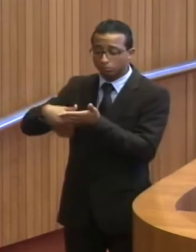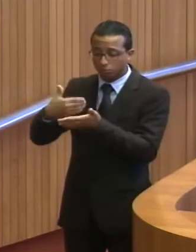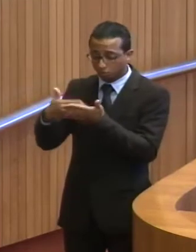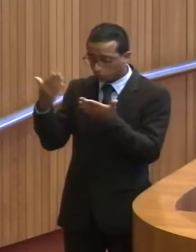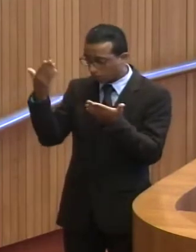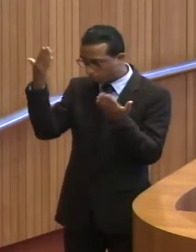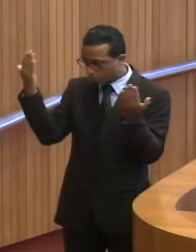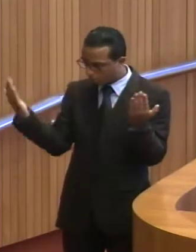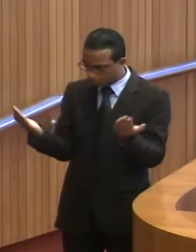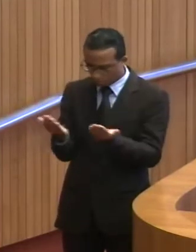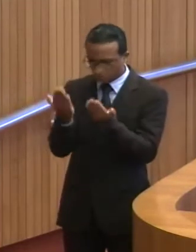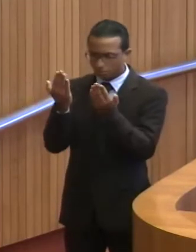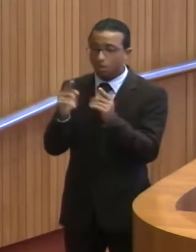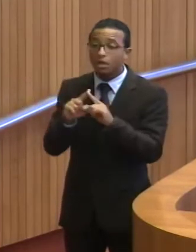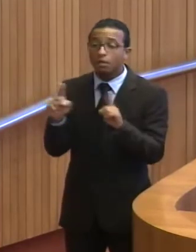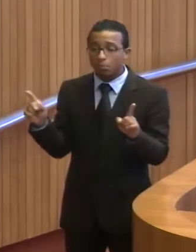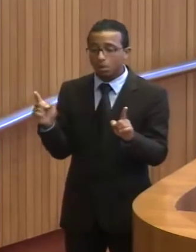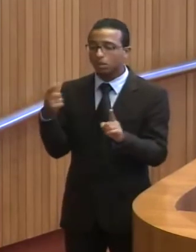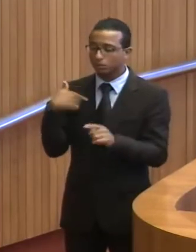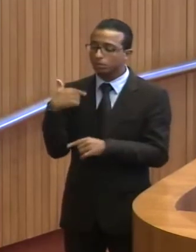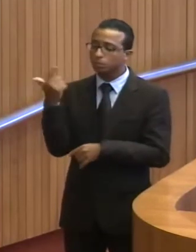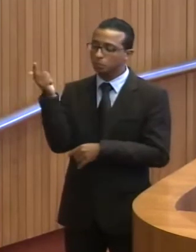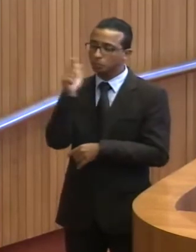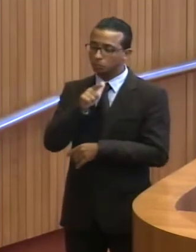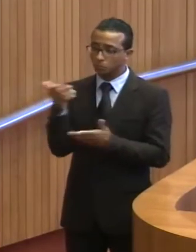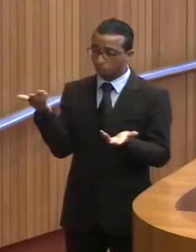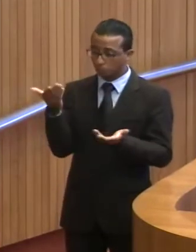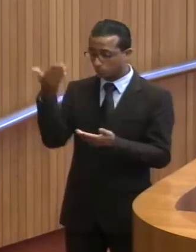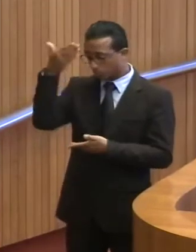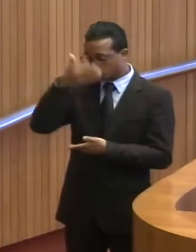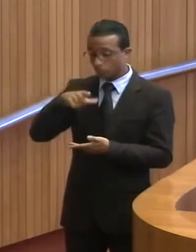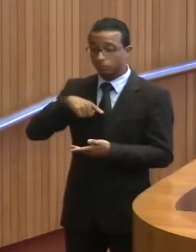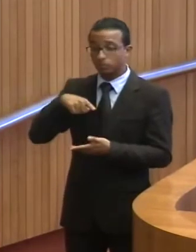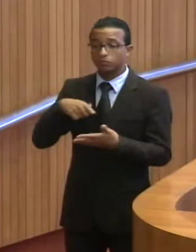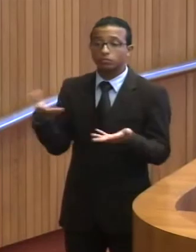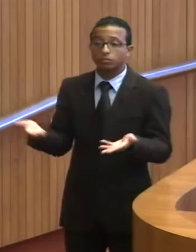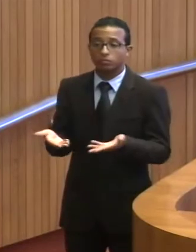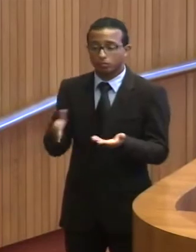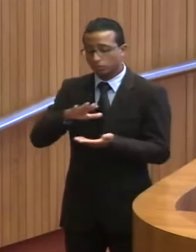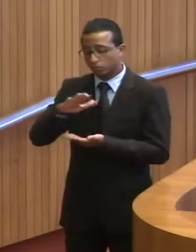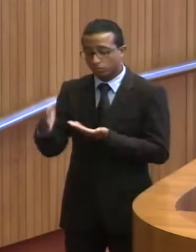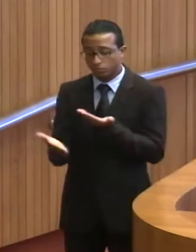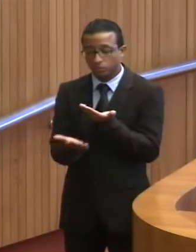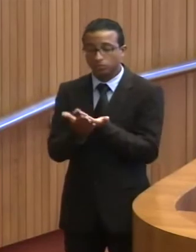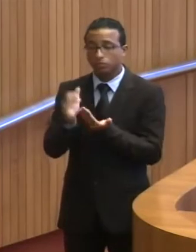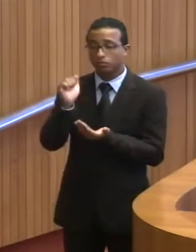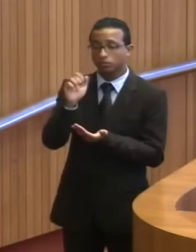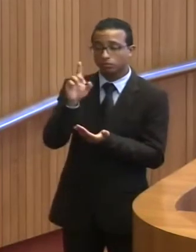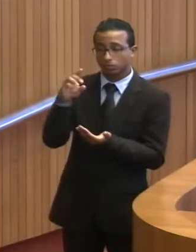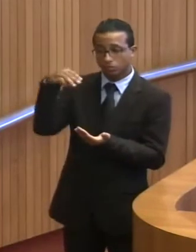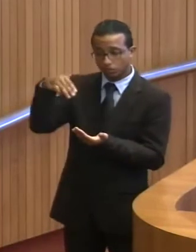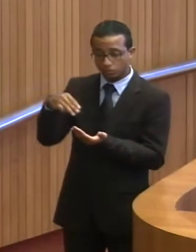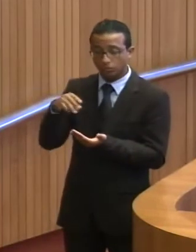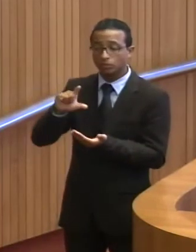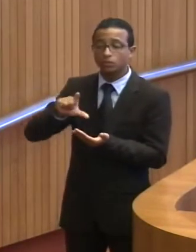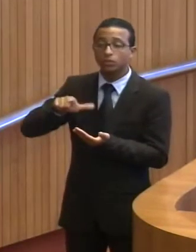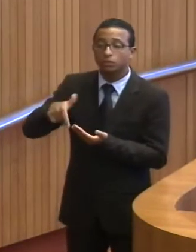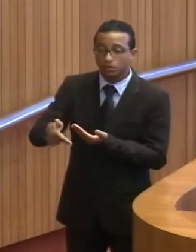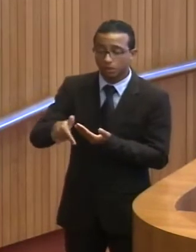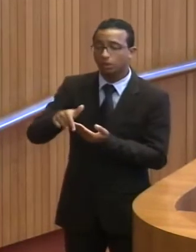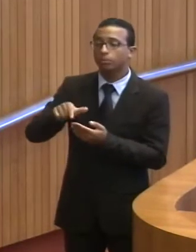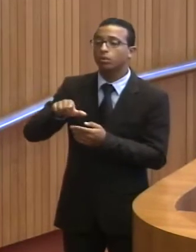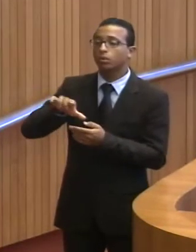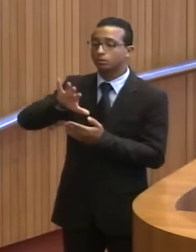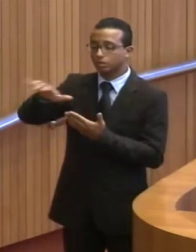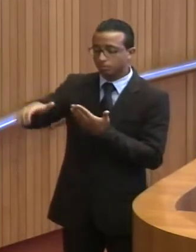débito. Contudo, constata-se por meio de documentos constantes do aludido processo administrativo, posteriormente juntado